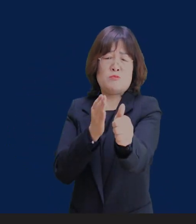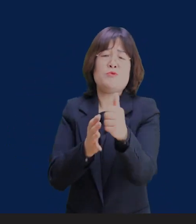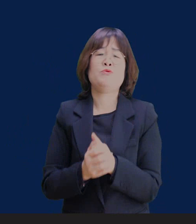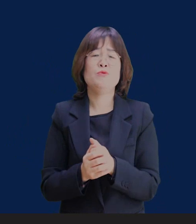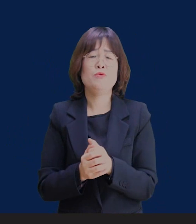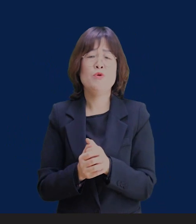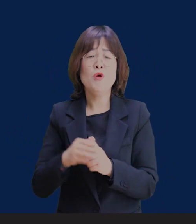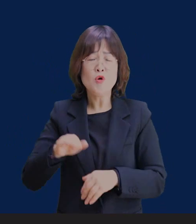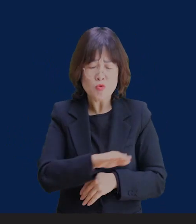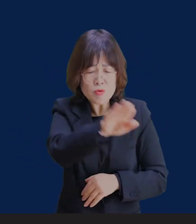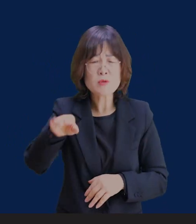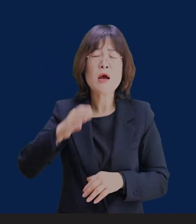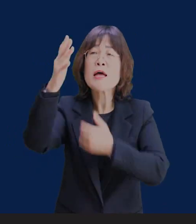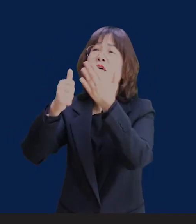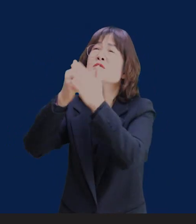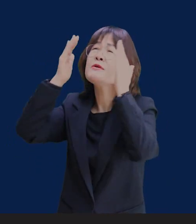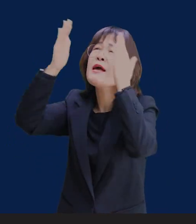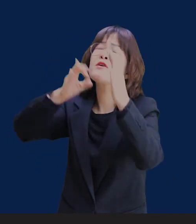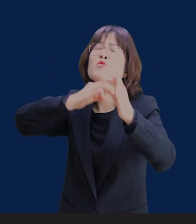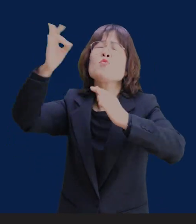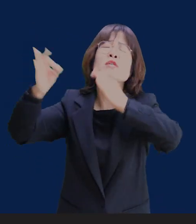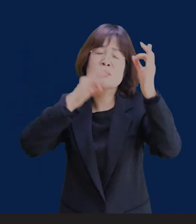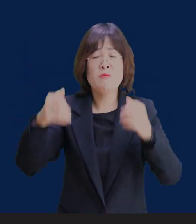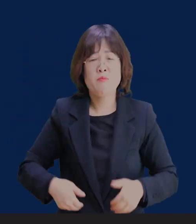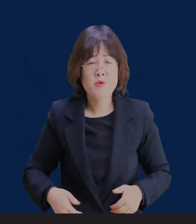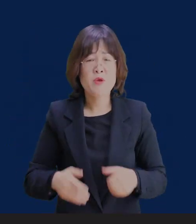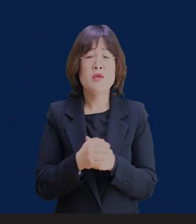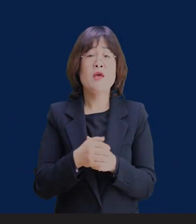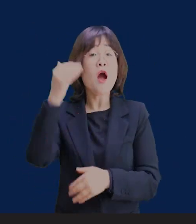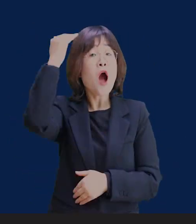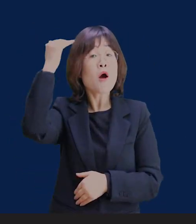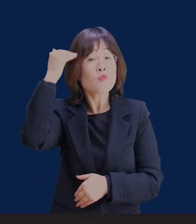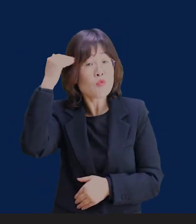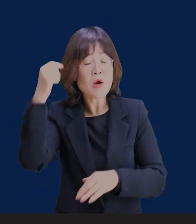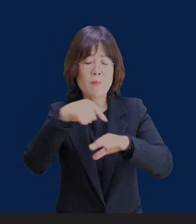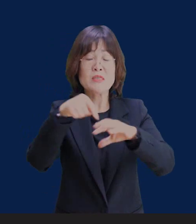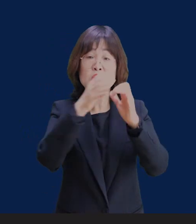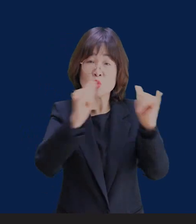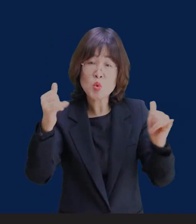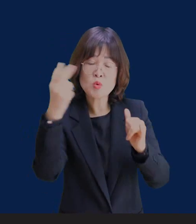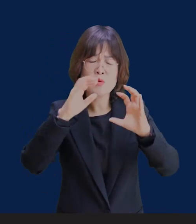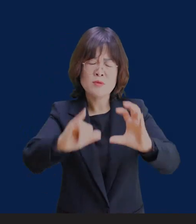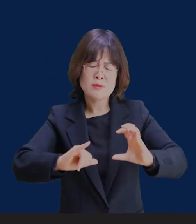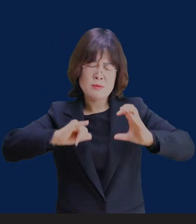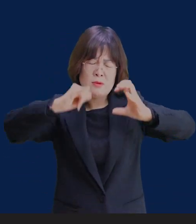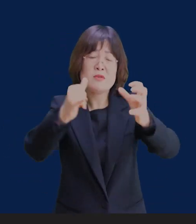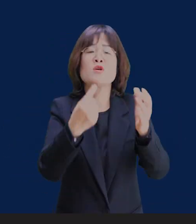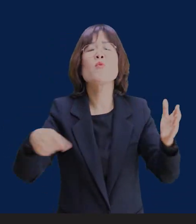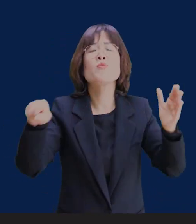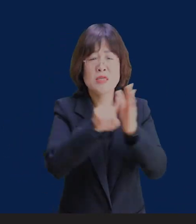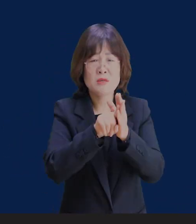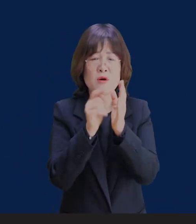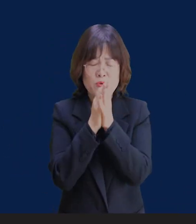외침이 오늘 우리들의 외침이어야 합니다. 우리 이 나라와 이 민족을 위해서 기도합시다. 온 세계를 위해서